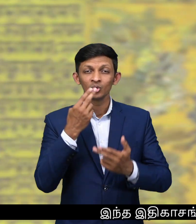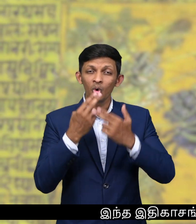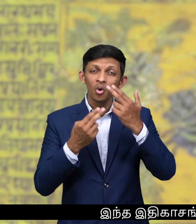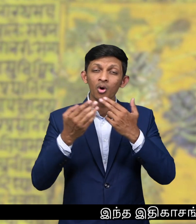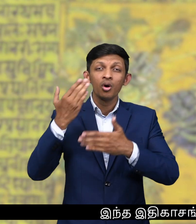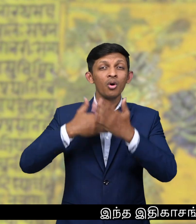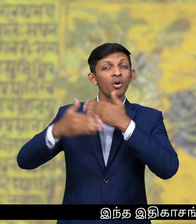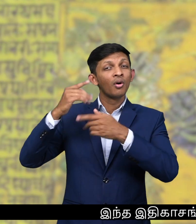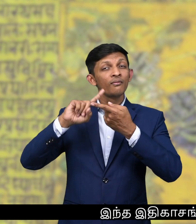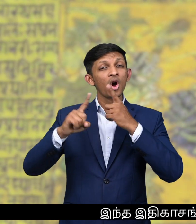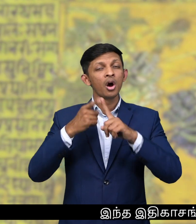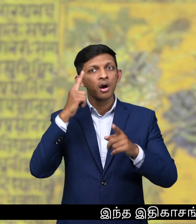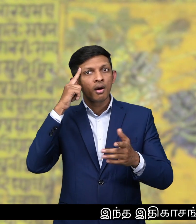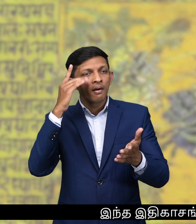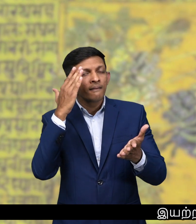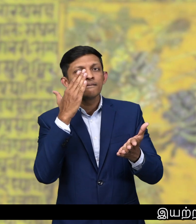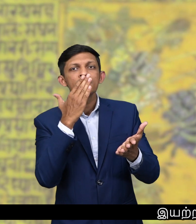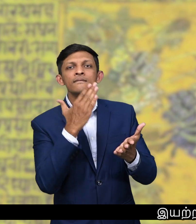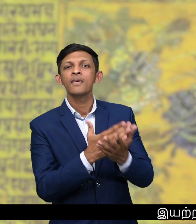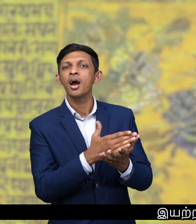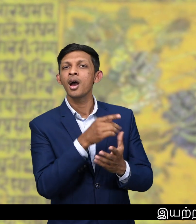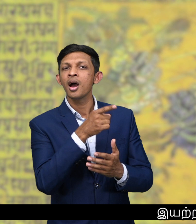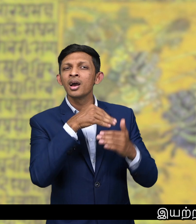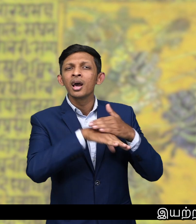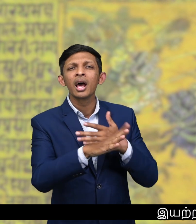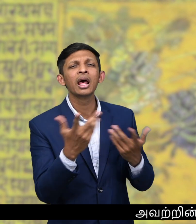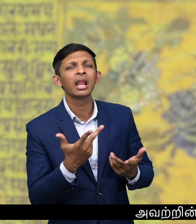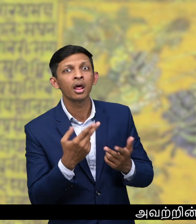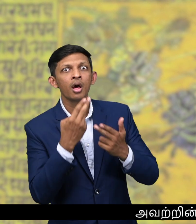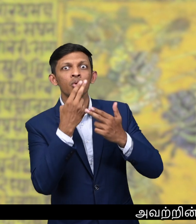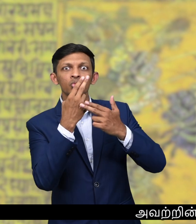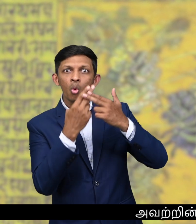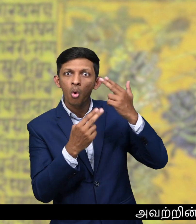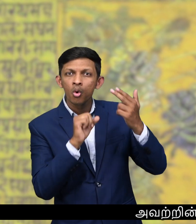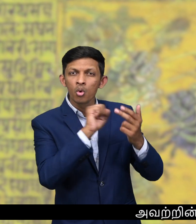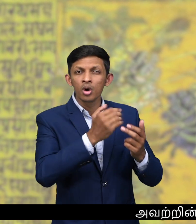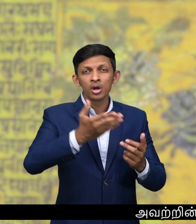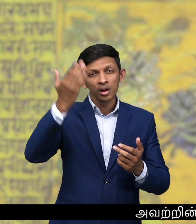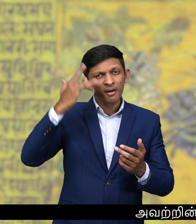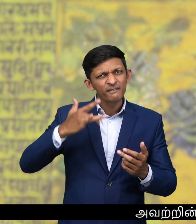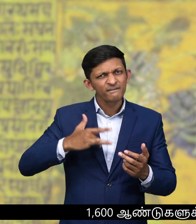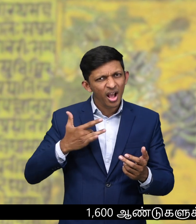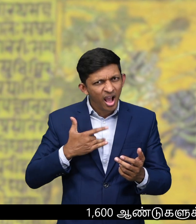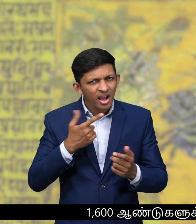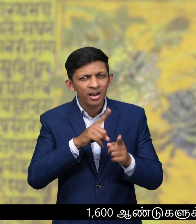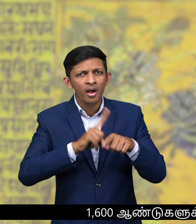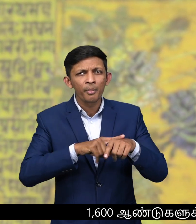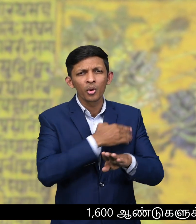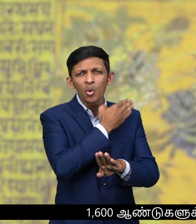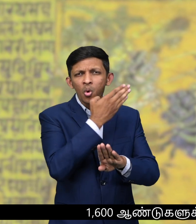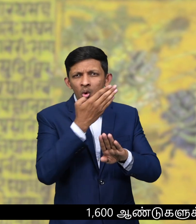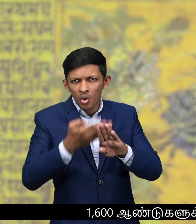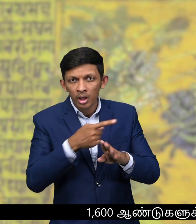இந்த இதிகாசங்கள் மிகவும் முன்னதாகவே இயற்றப்பட்டிருந்தாலும் அவற்றின் இறுதி வடிவம் சுமார்